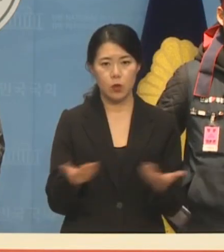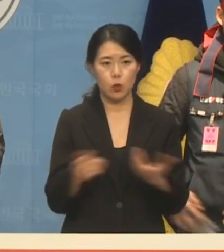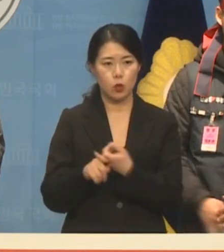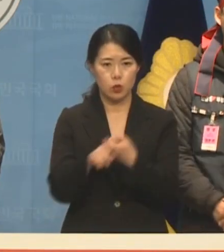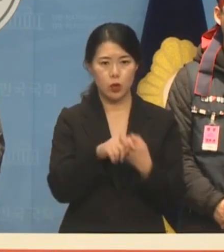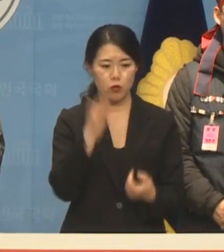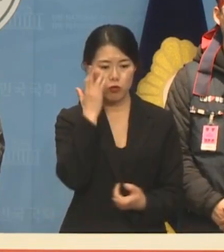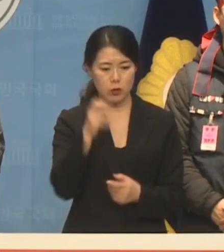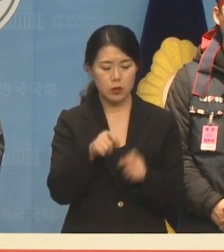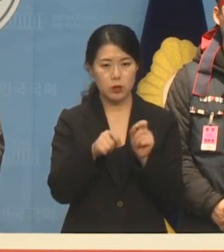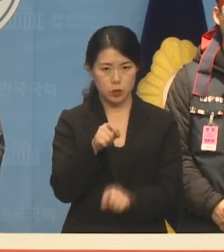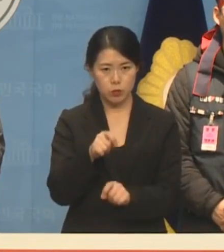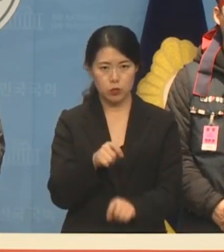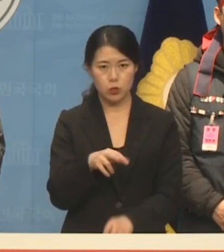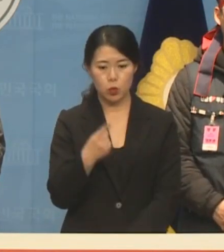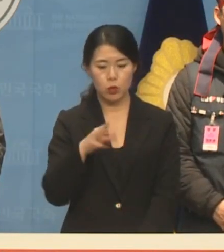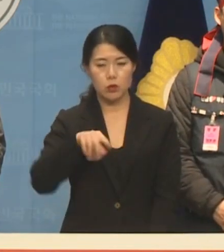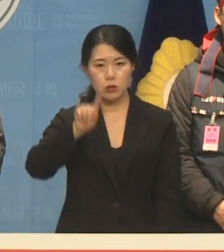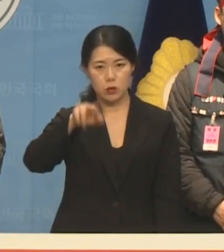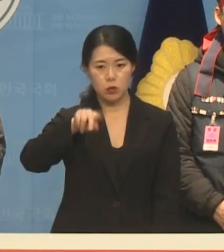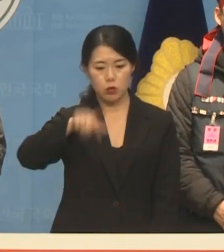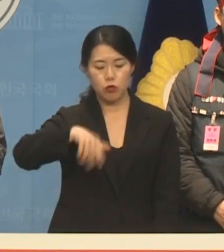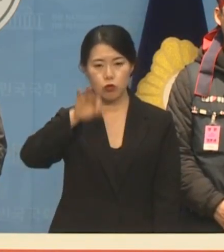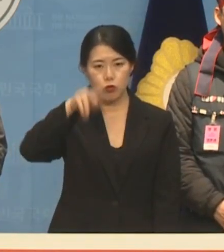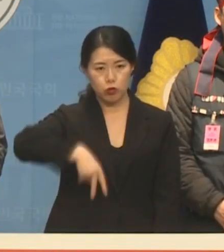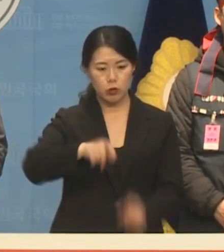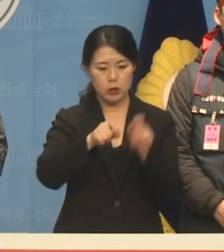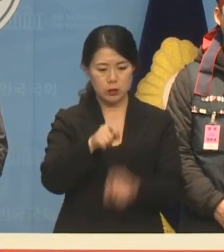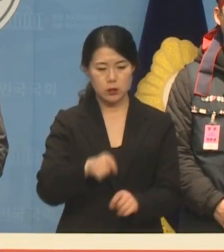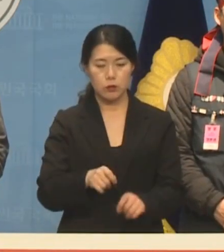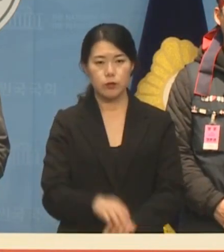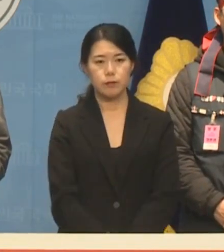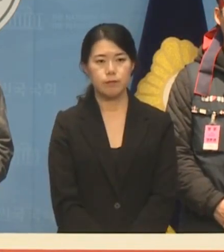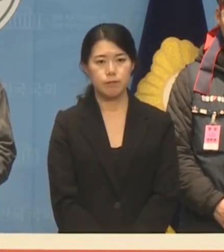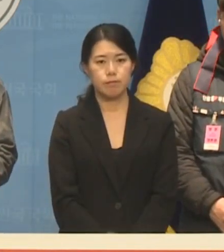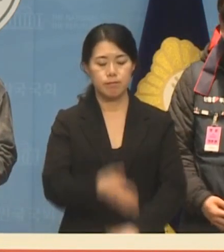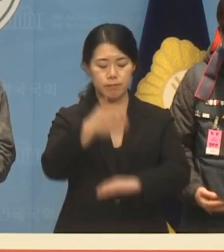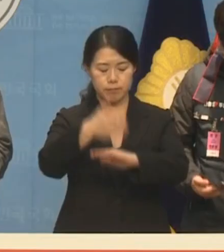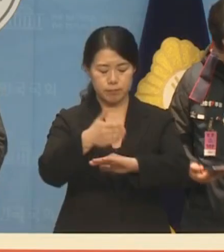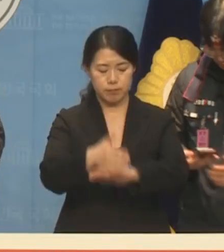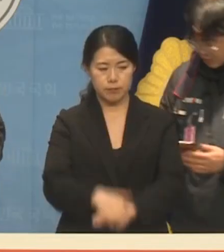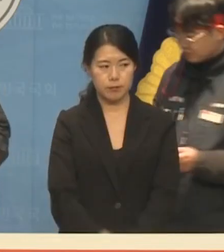전국화합섬유식품산업노동조합 울산지부 동서석유화학 사내하청지회. 감사합니다.